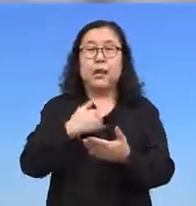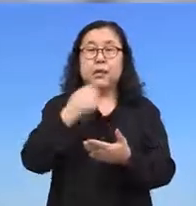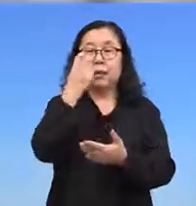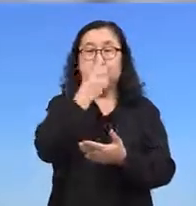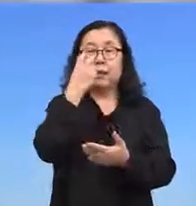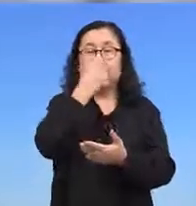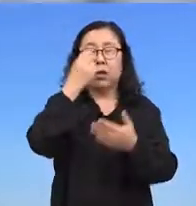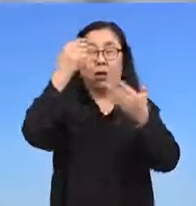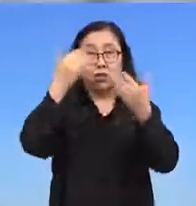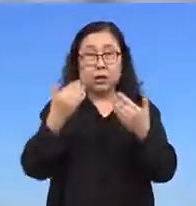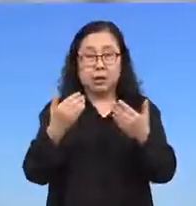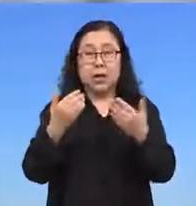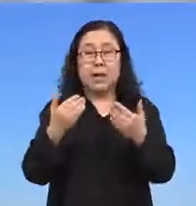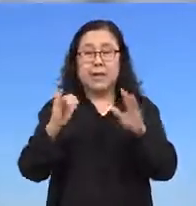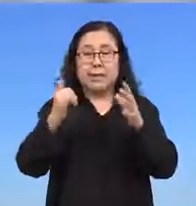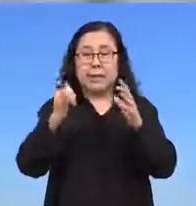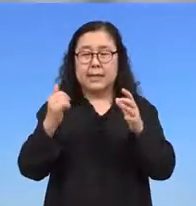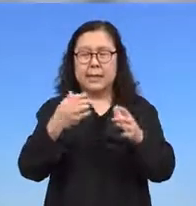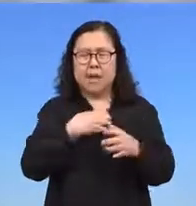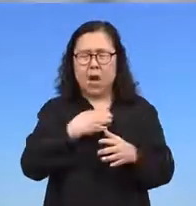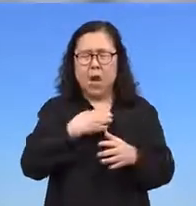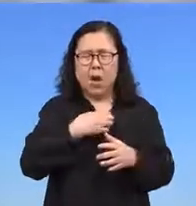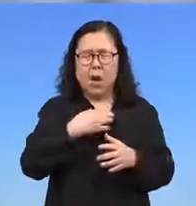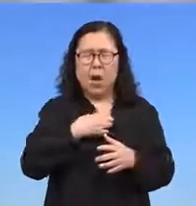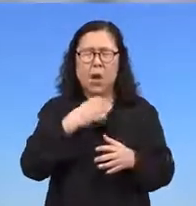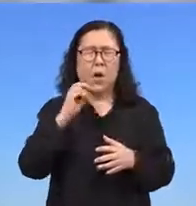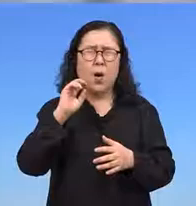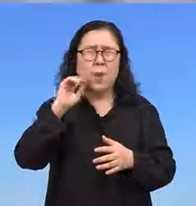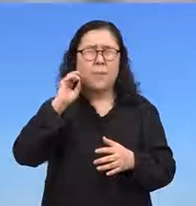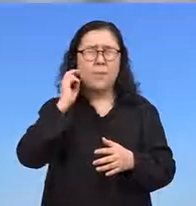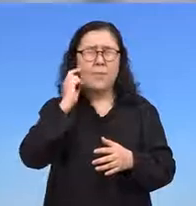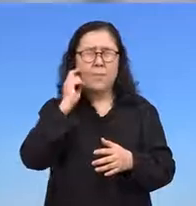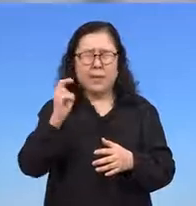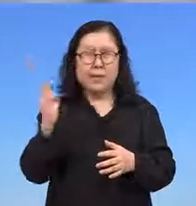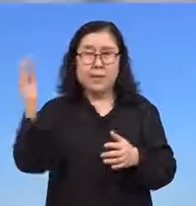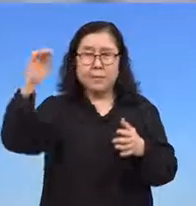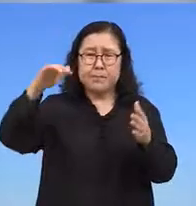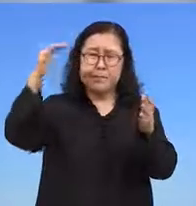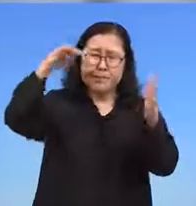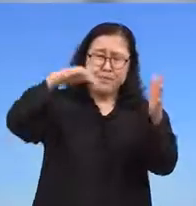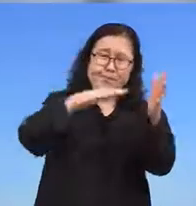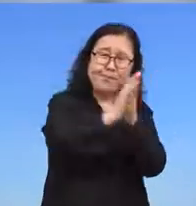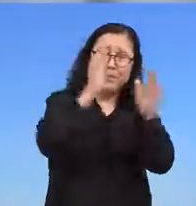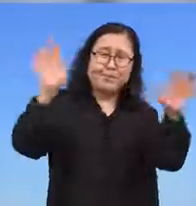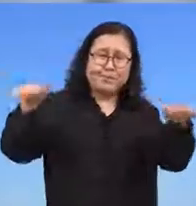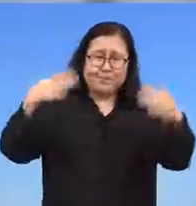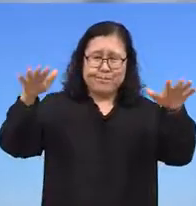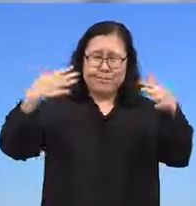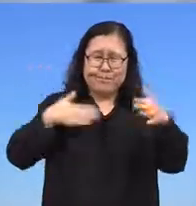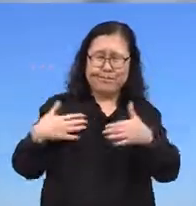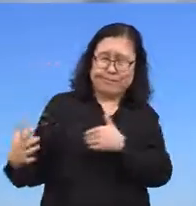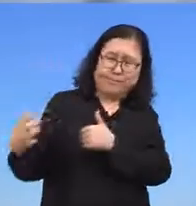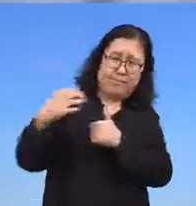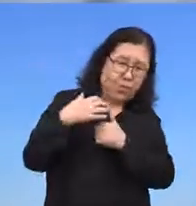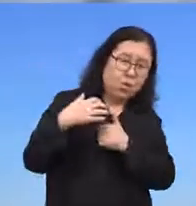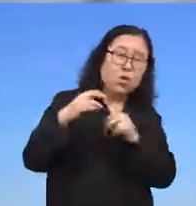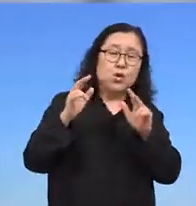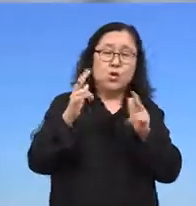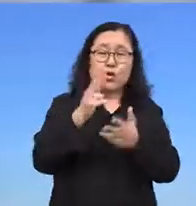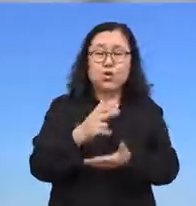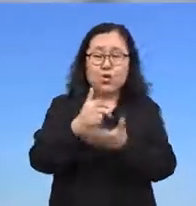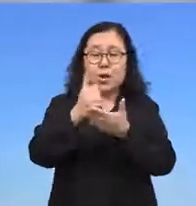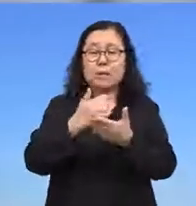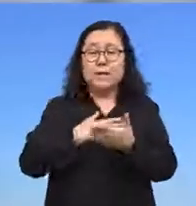지켜주시네. 세상의 험한 풍파 몰아칠 때도 주님 나를 지켜주시네. 주님 나를